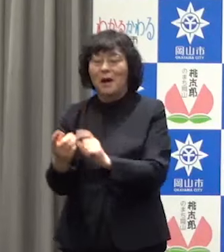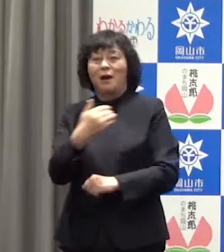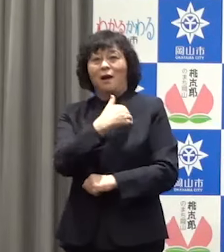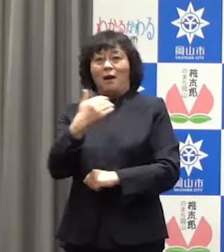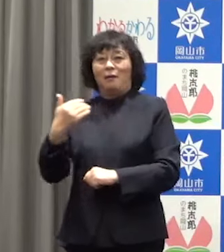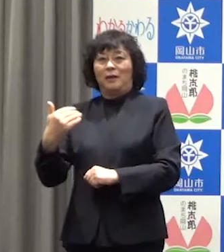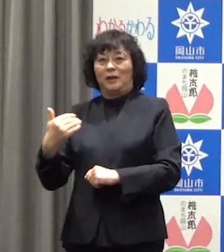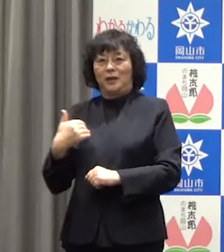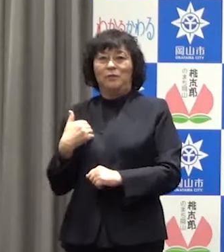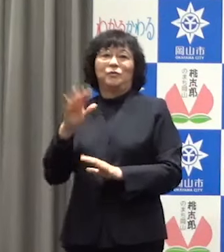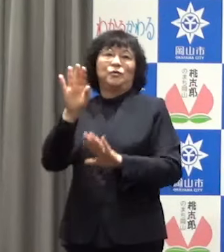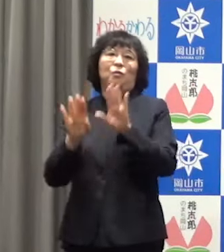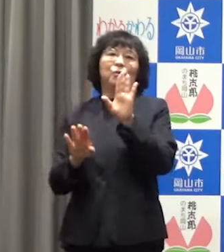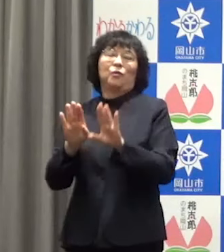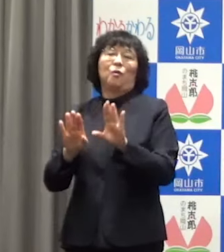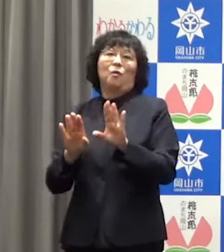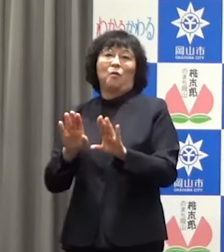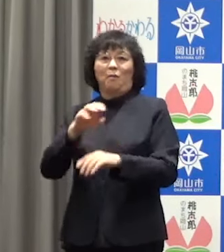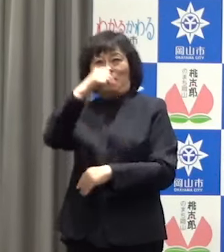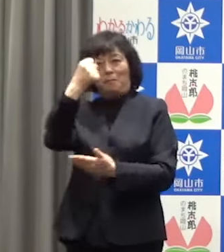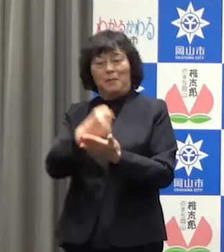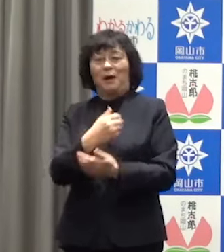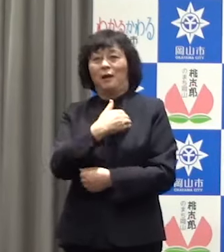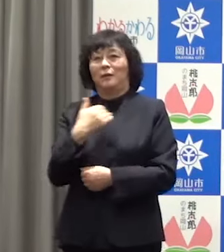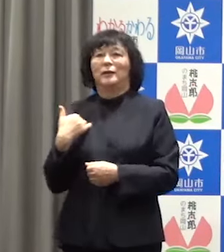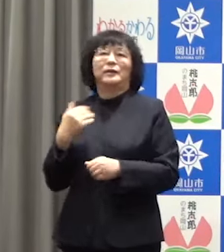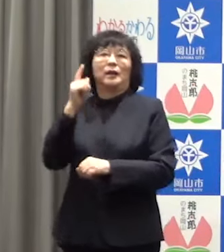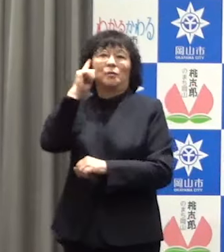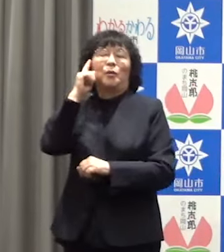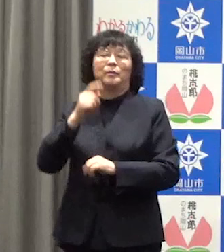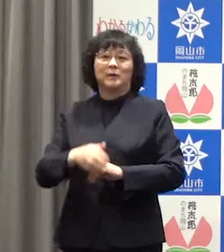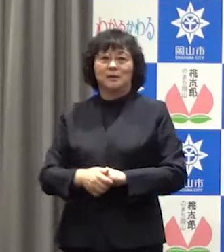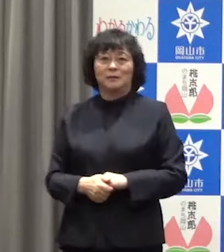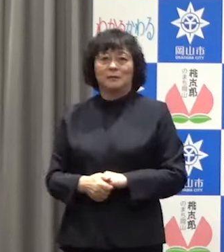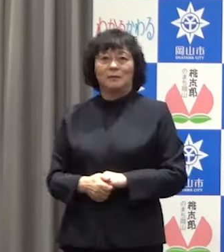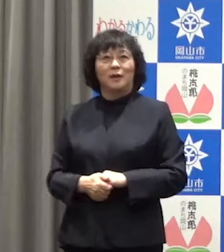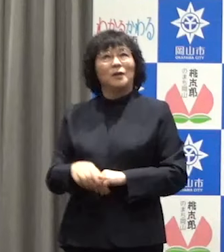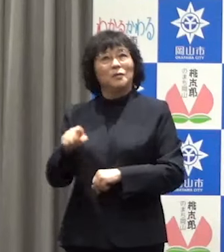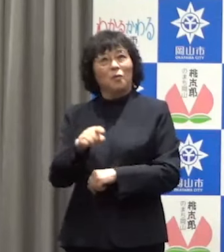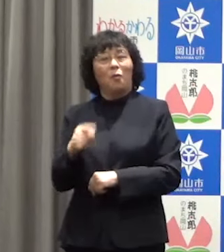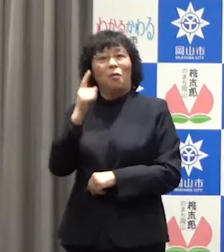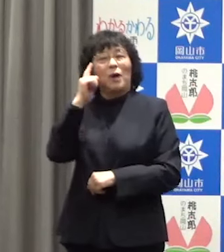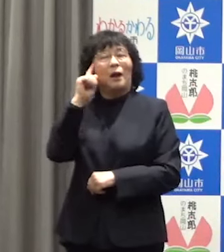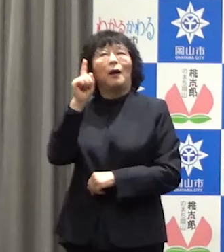らせていただいたと。そこから考えていくとですね、